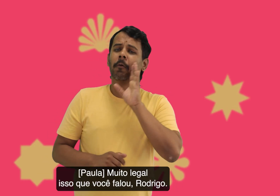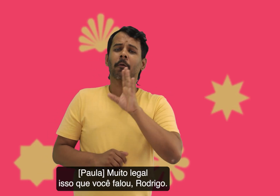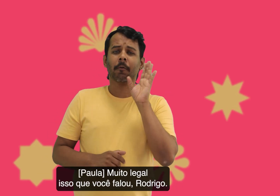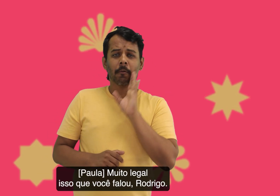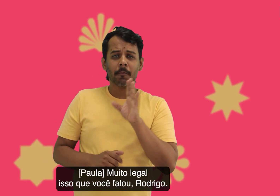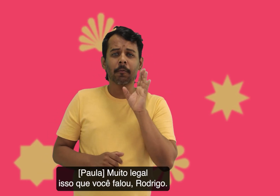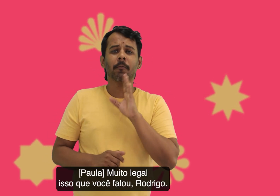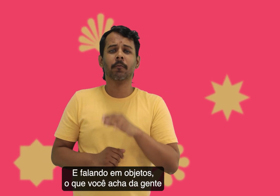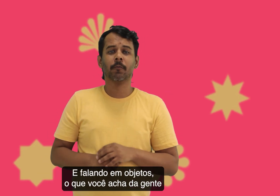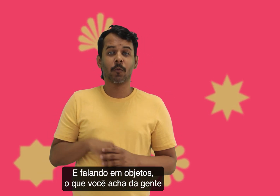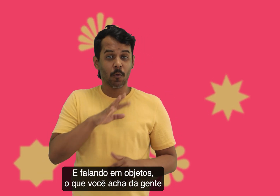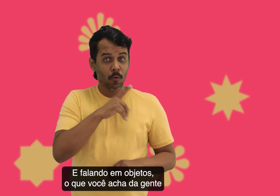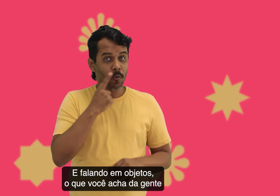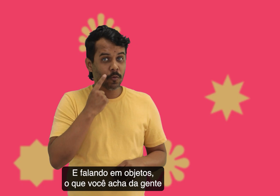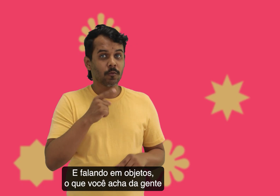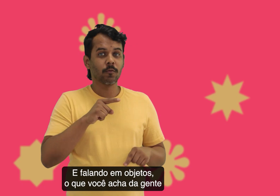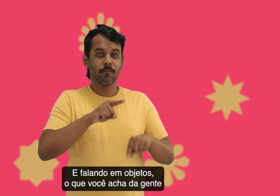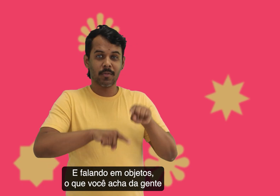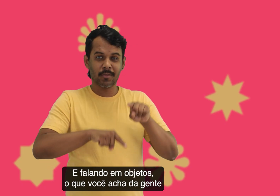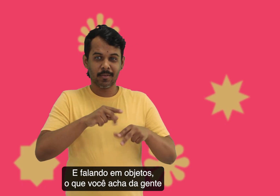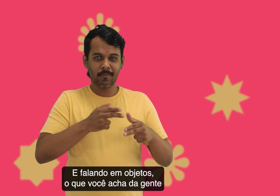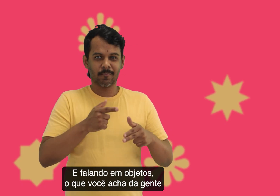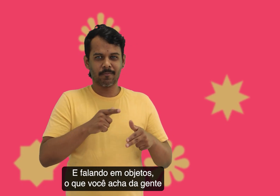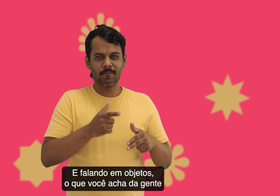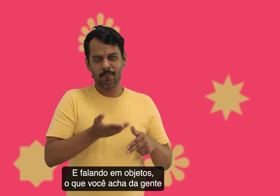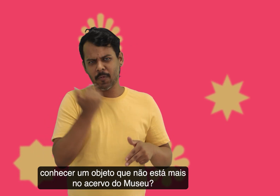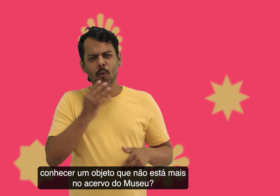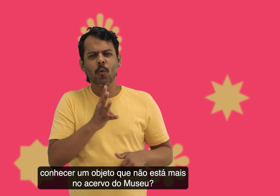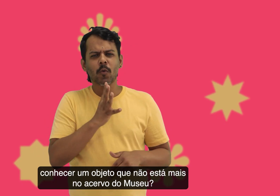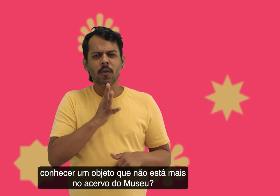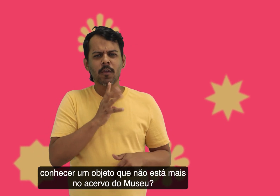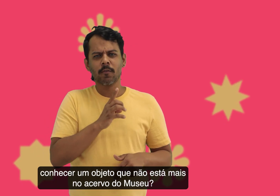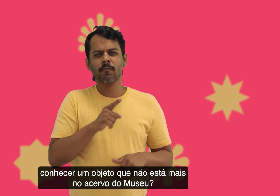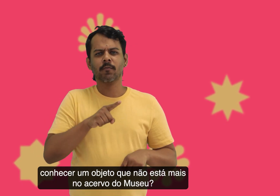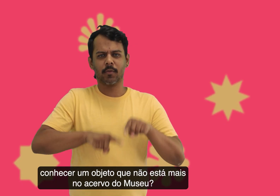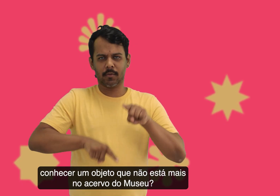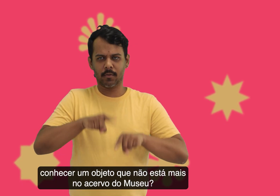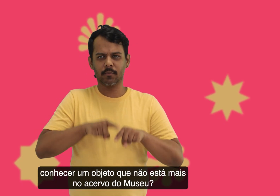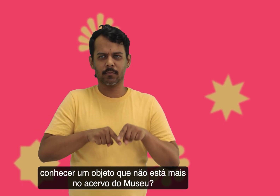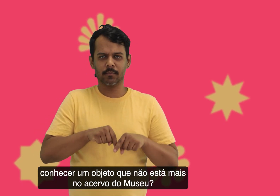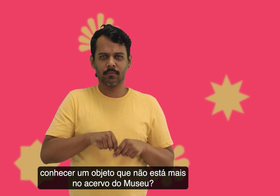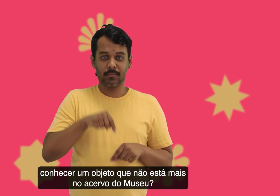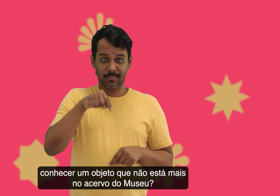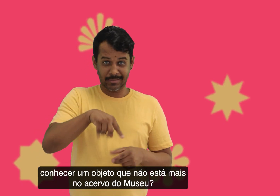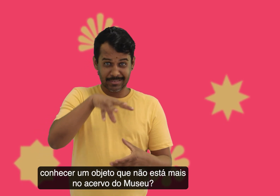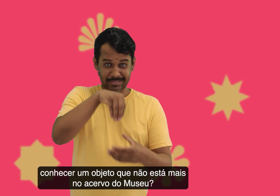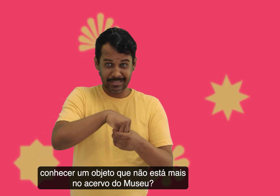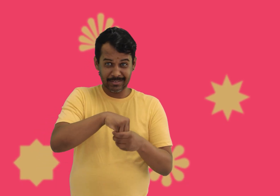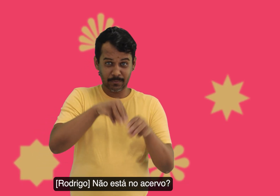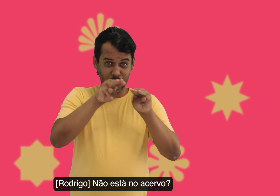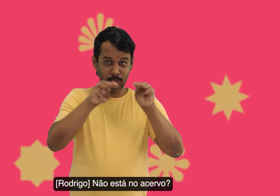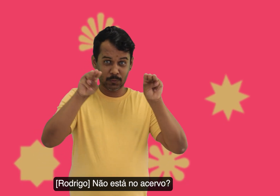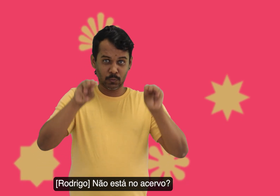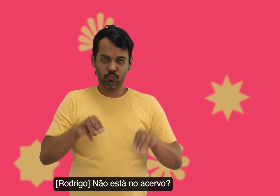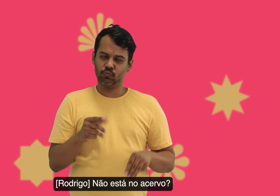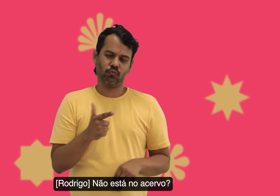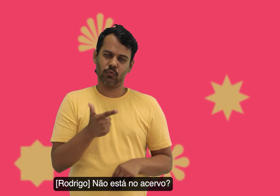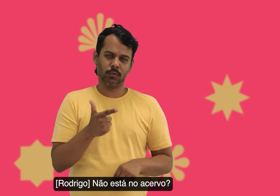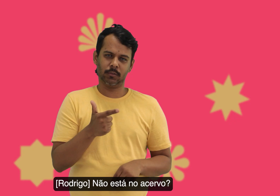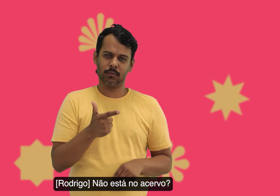falou, Rodrigo. E falando em objetos, o que você acha da gente conhecer um objeto que não está mais no acervo do museu? Não está no